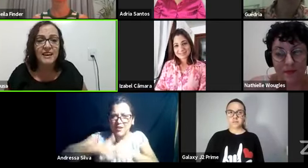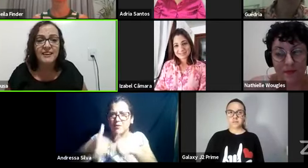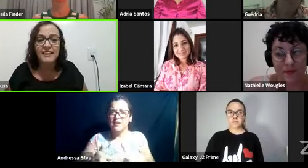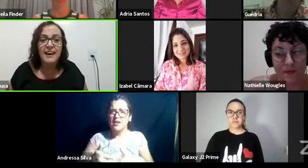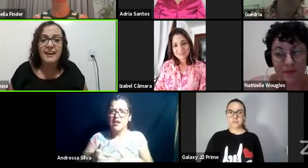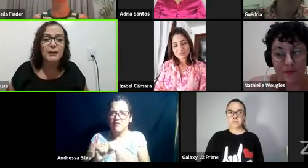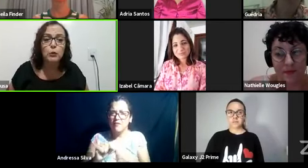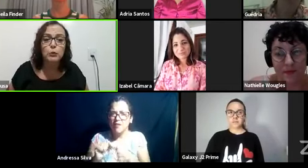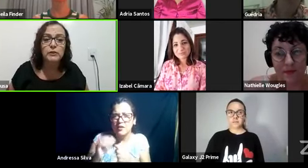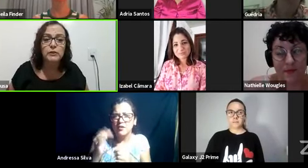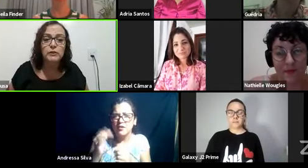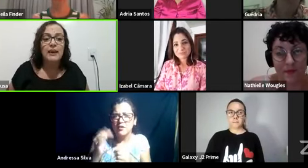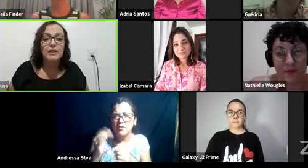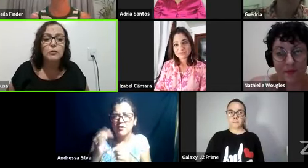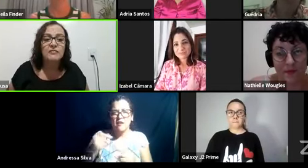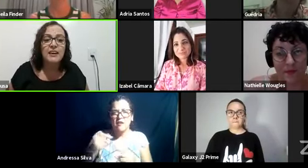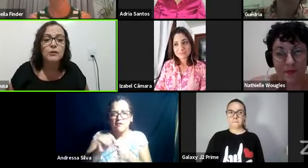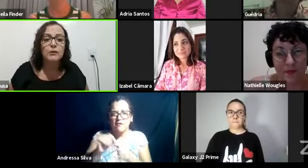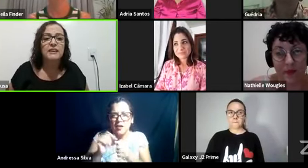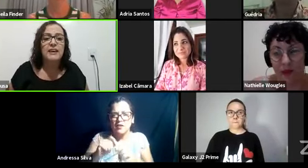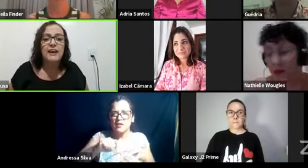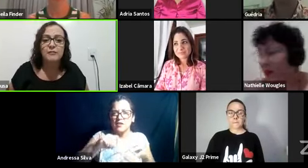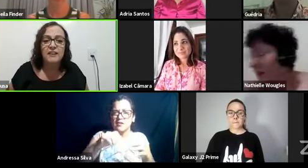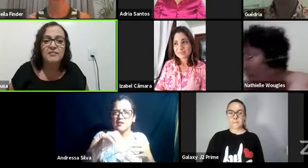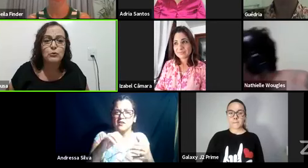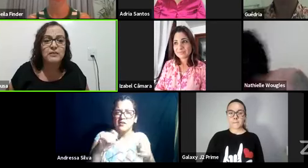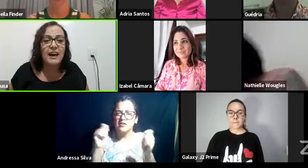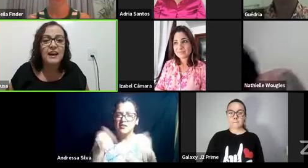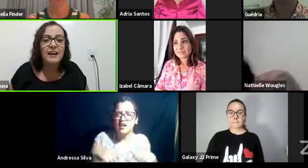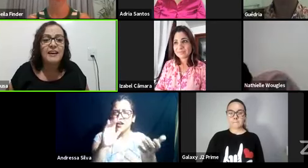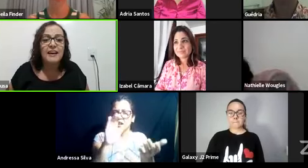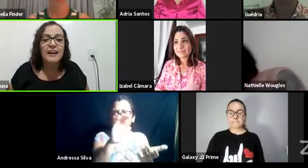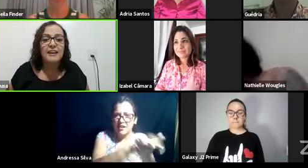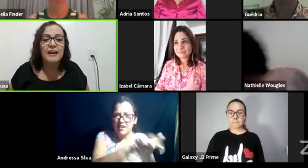ela consegue, ela luta, ela consegue o que quer, ela vai